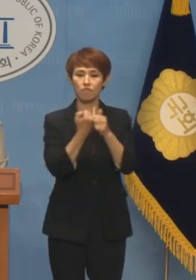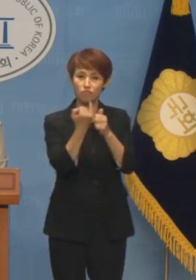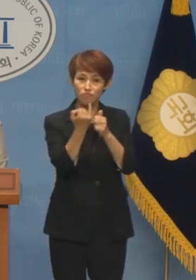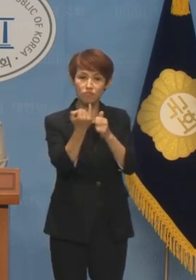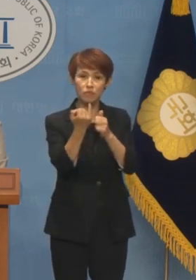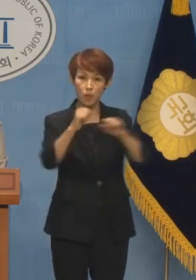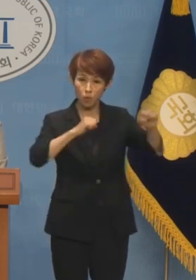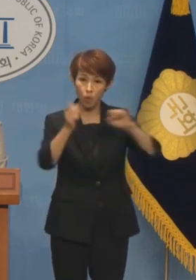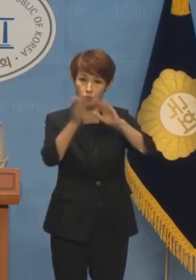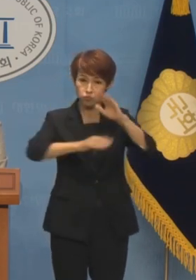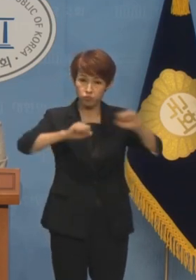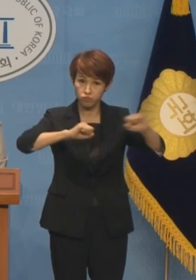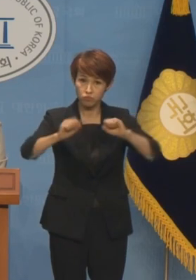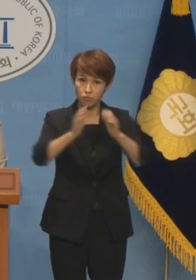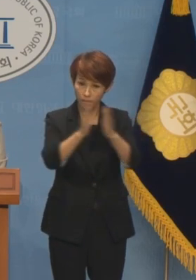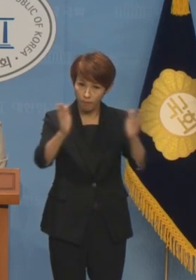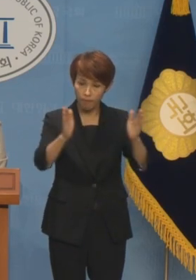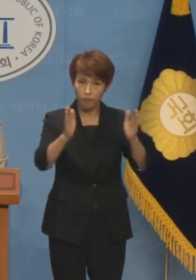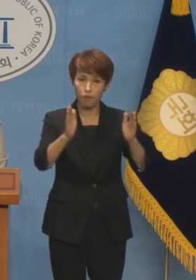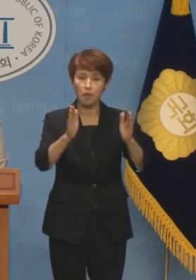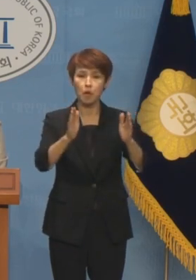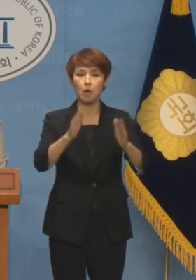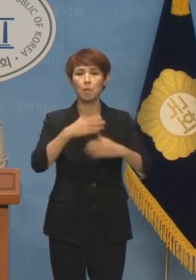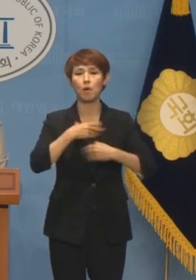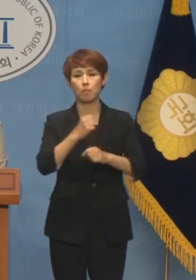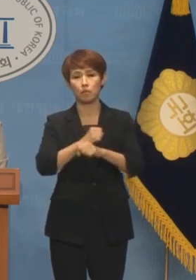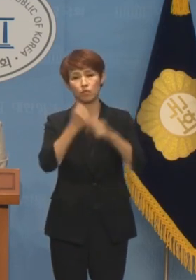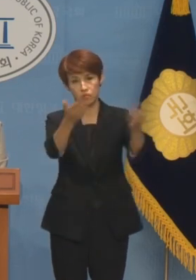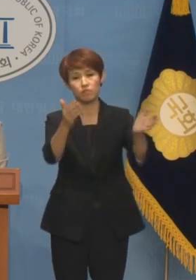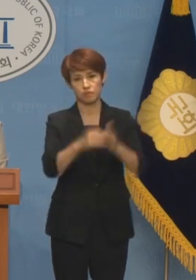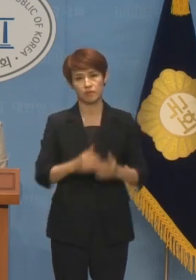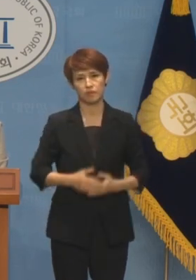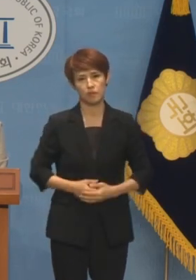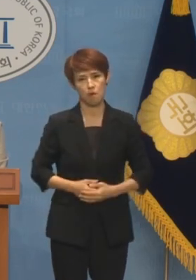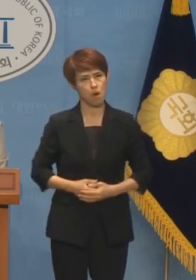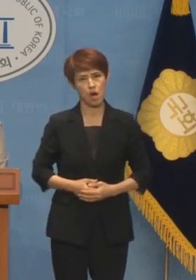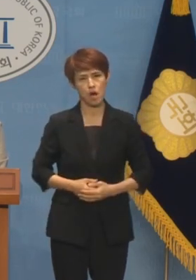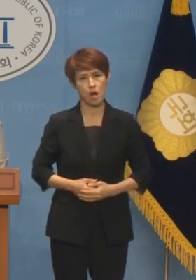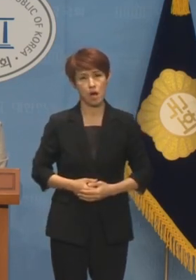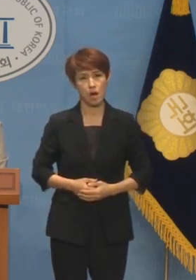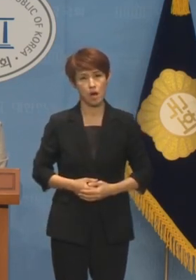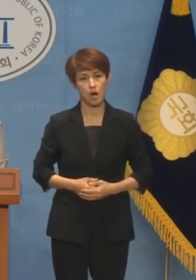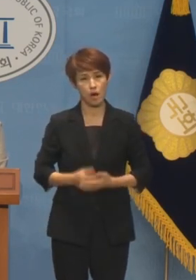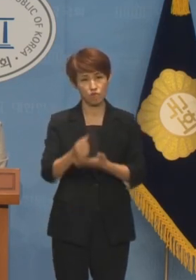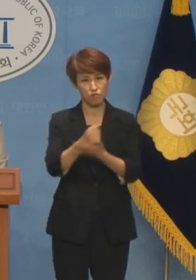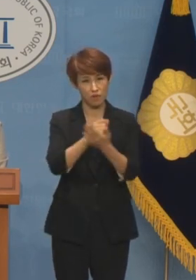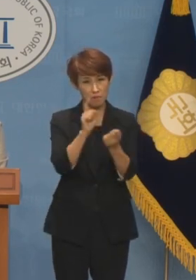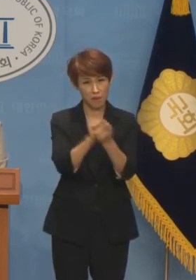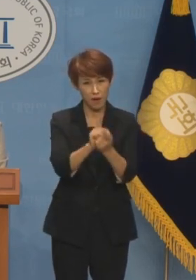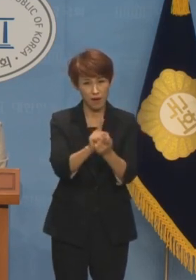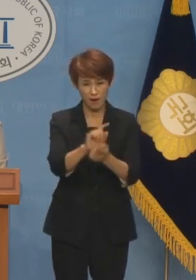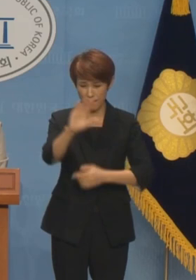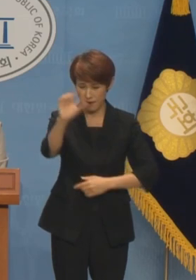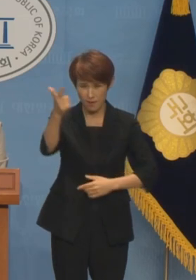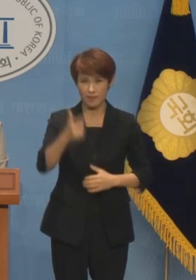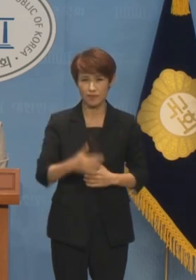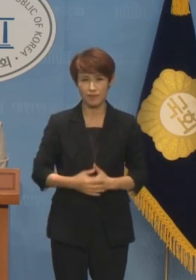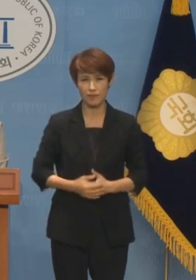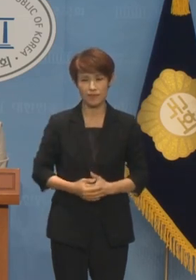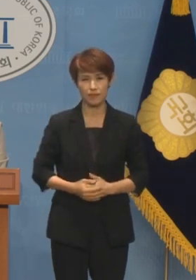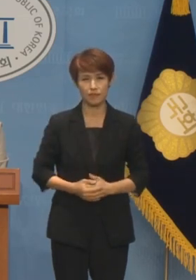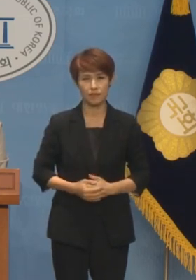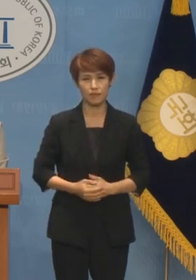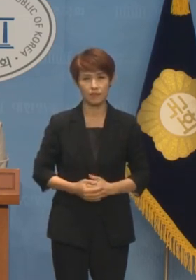꽃길을 깔아줬습니다. 이런 기가 막힌 타이밍이 우연의 일치라고 믿을 국민은